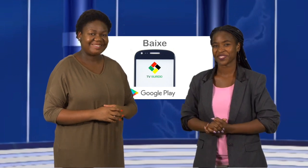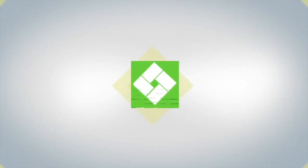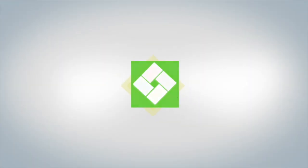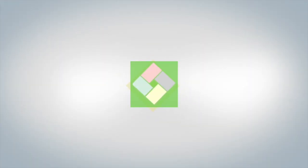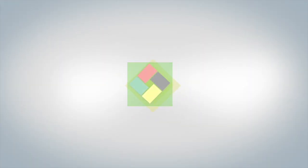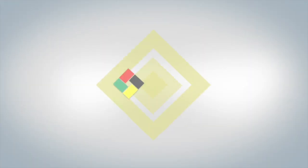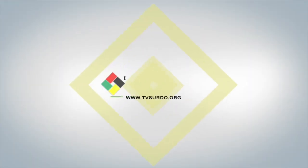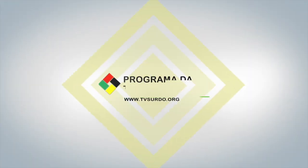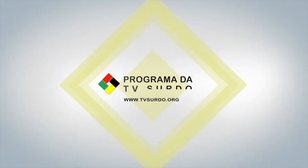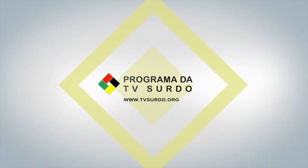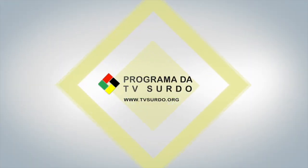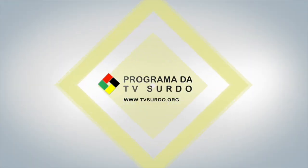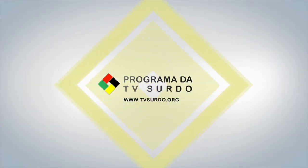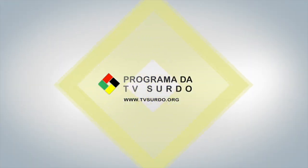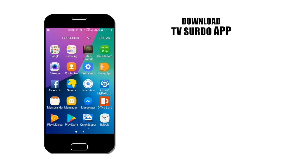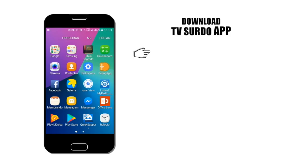intervalo.